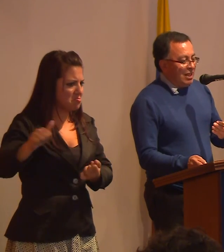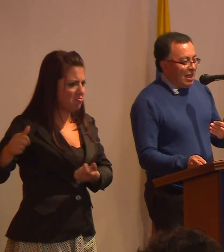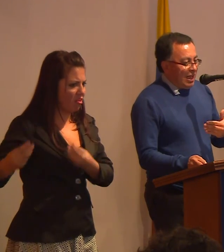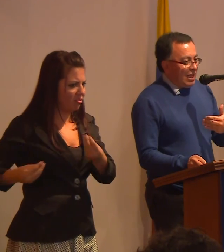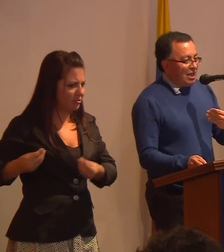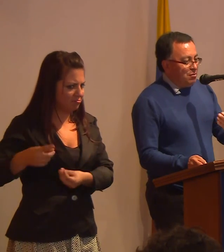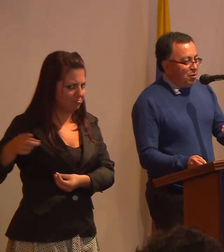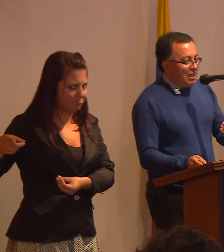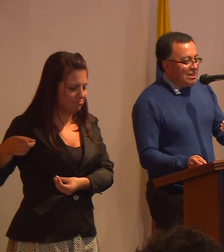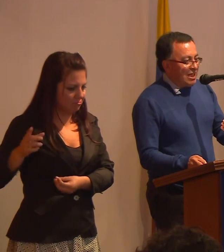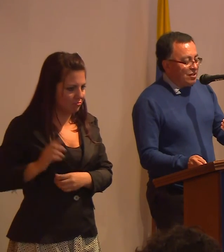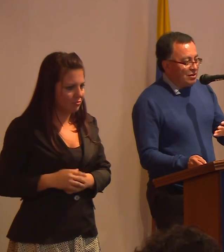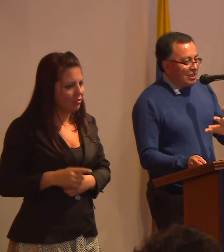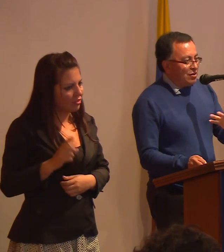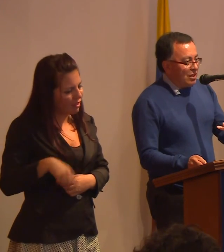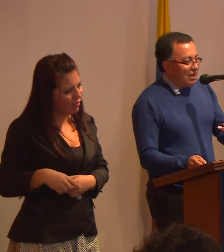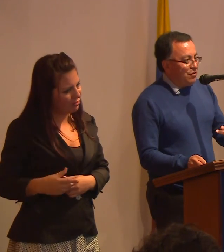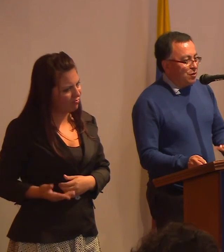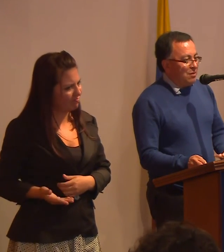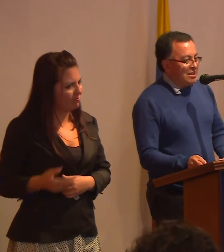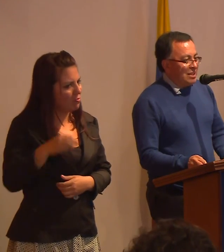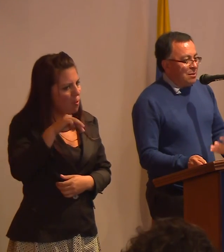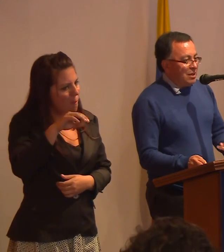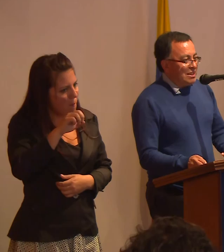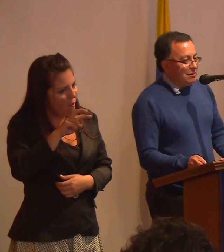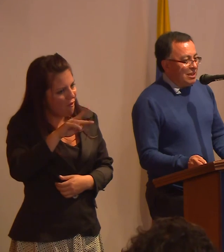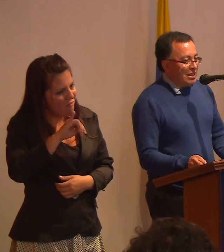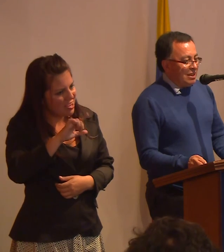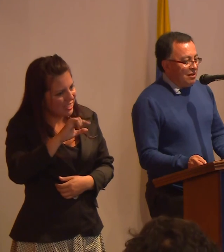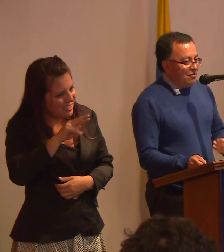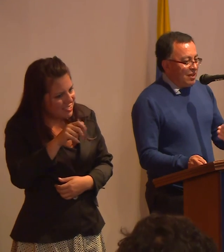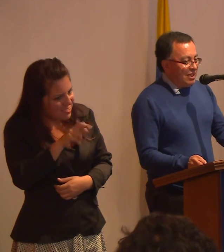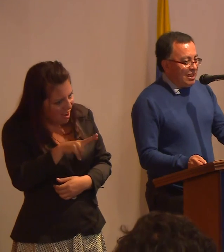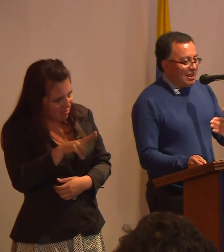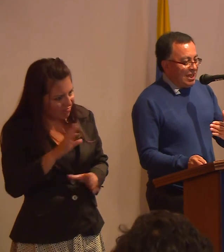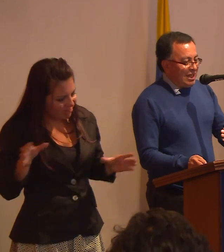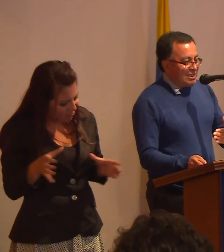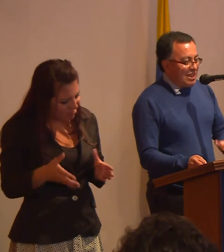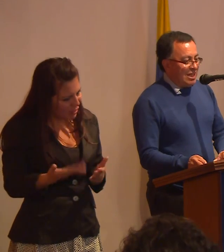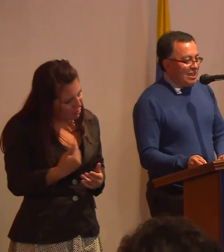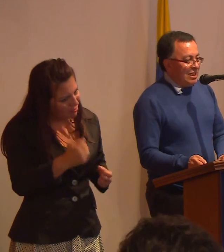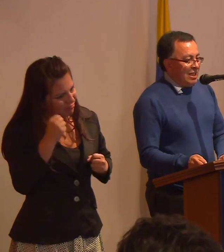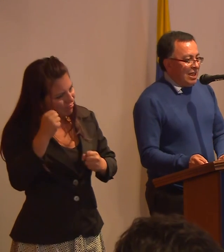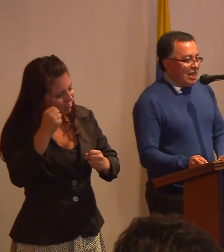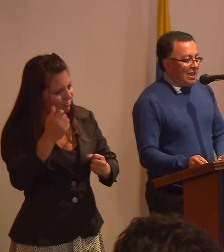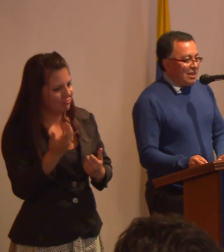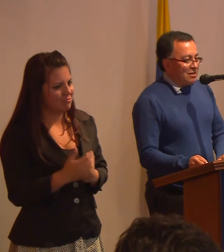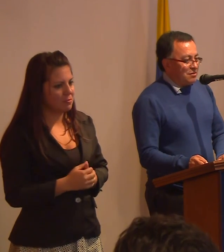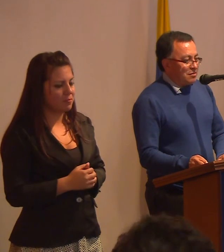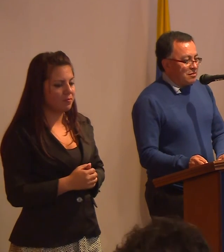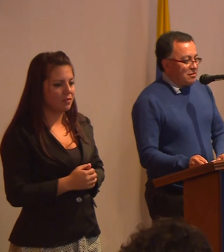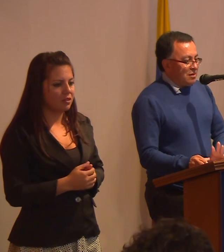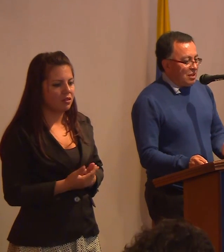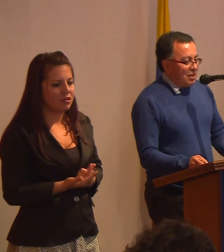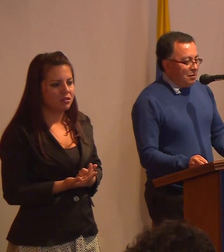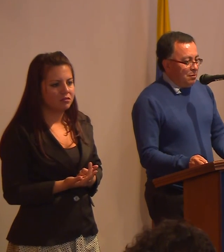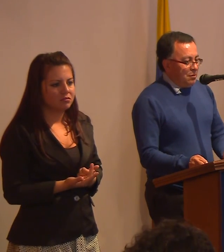que movilizarnos de todas las formas precisamente frente a esa